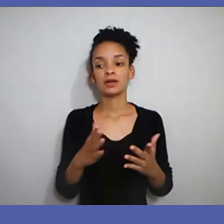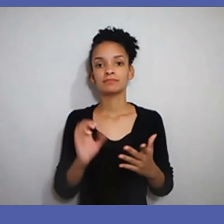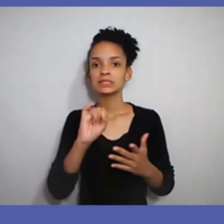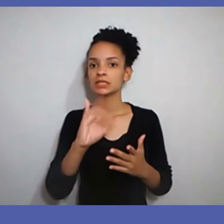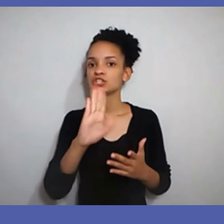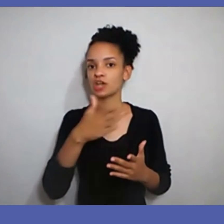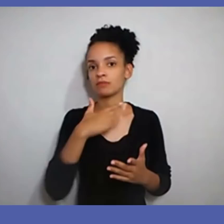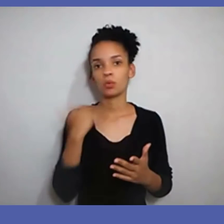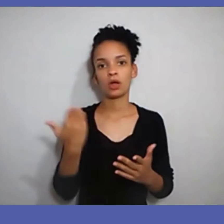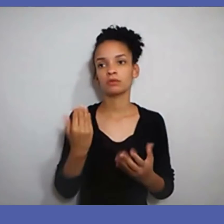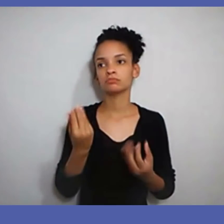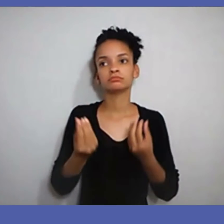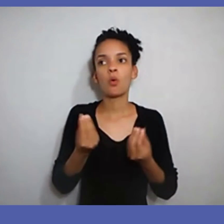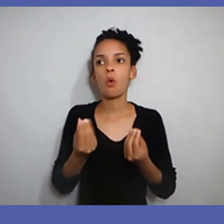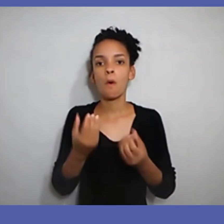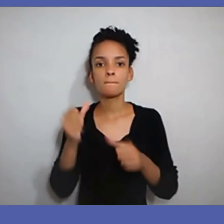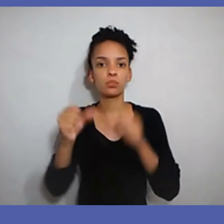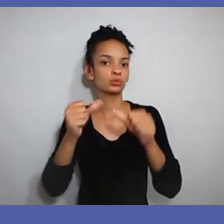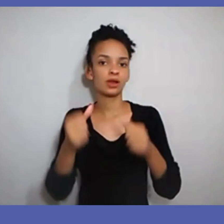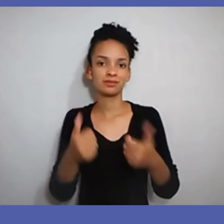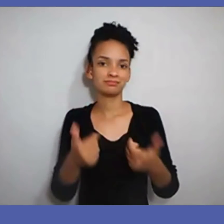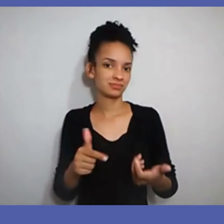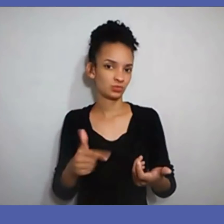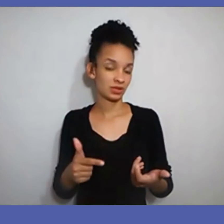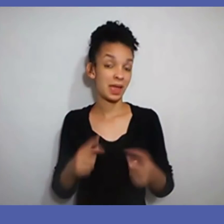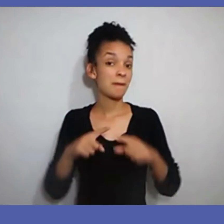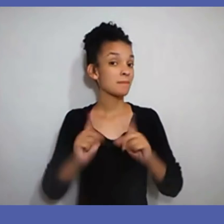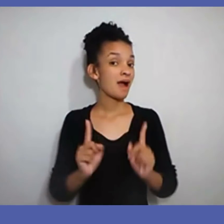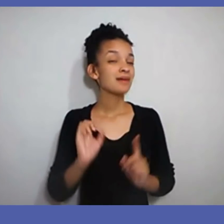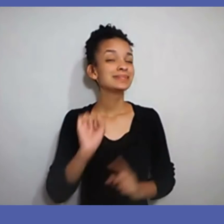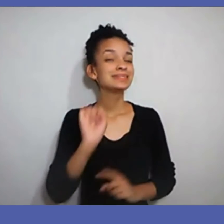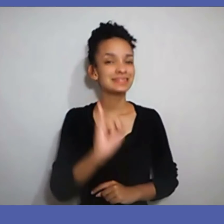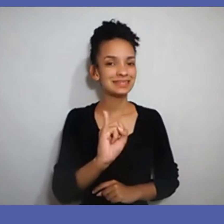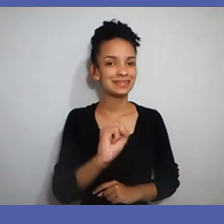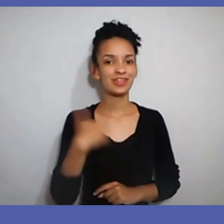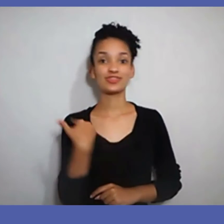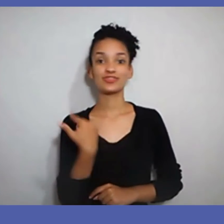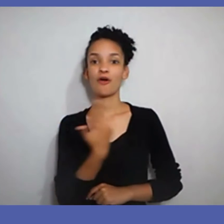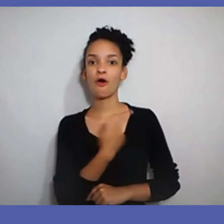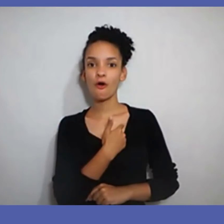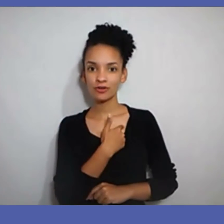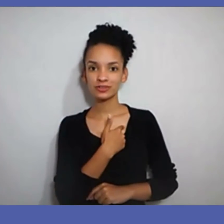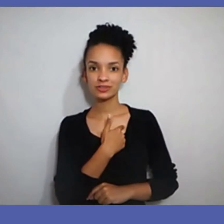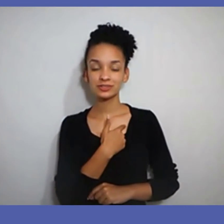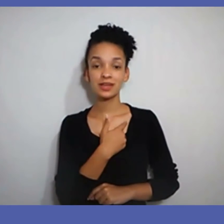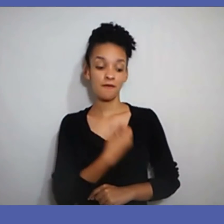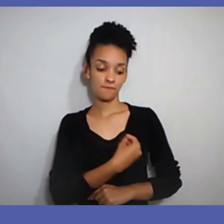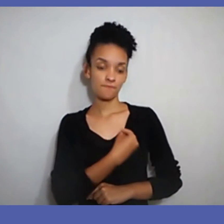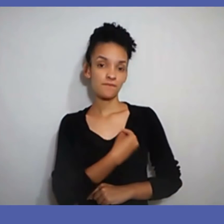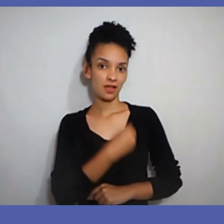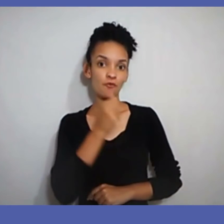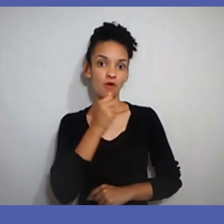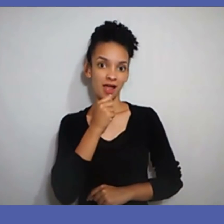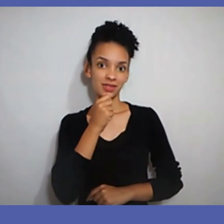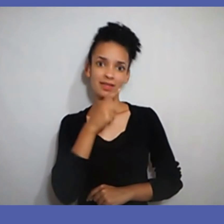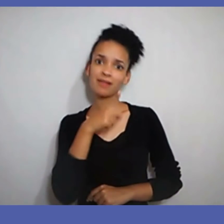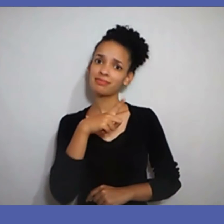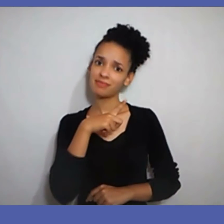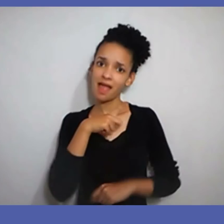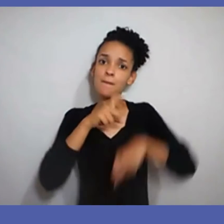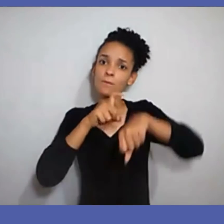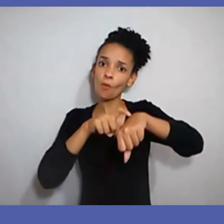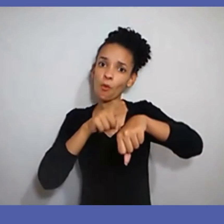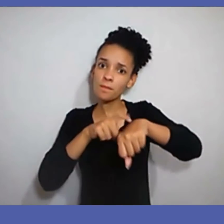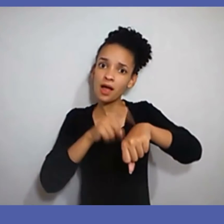nós, irmãos, se nós fizermos parte desses 2, irmãos, ainda tem tempo da gente viver num estado